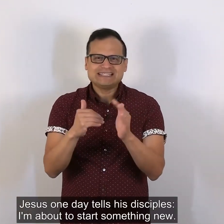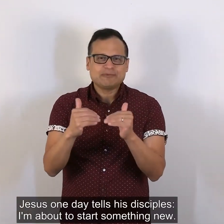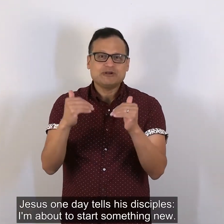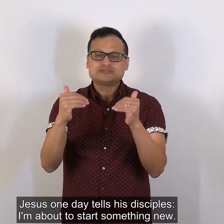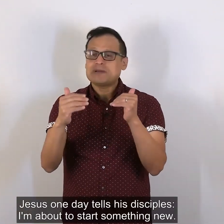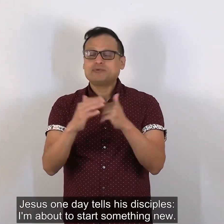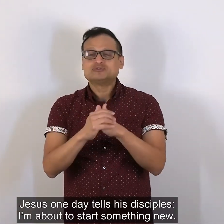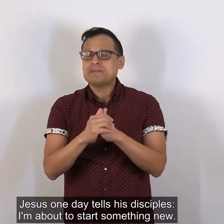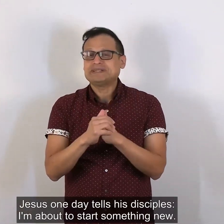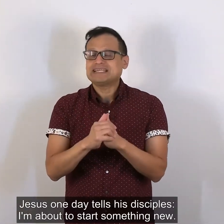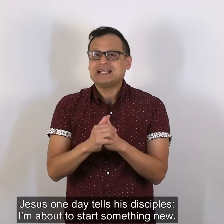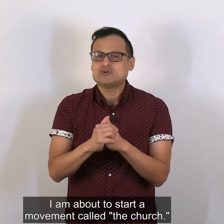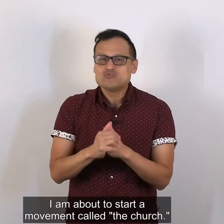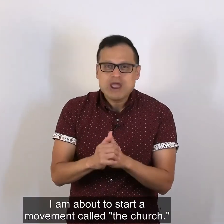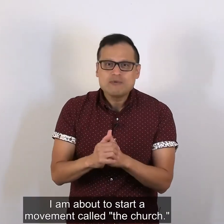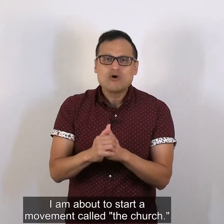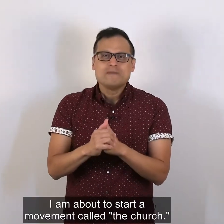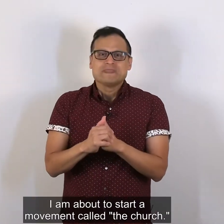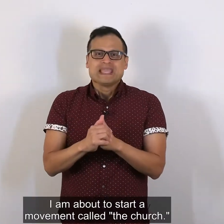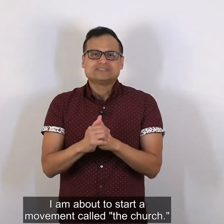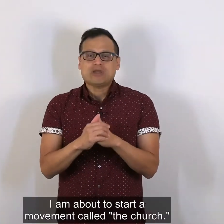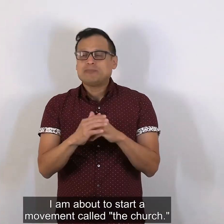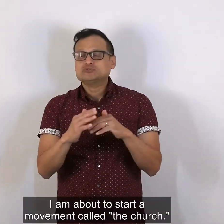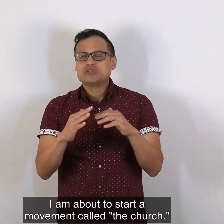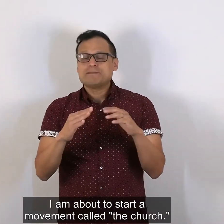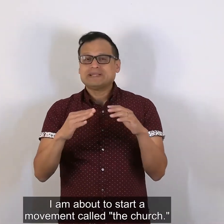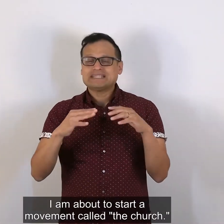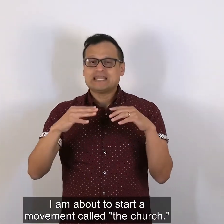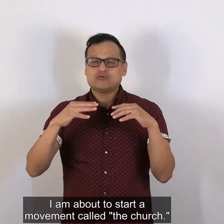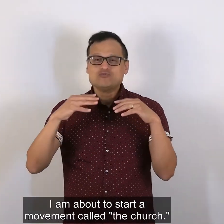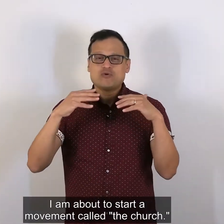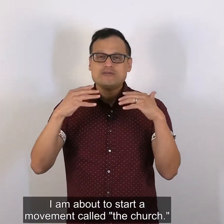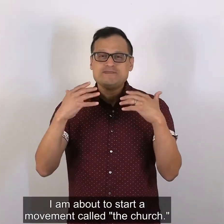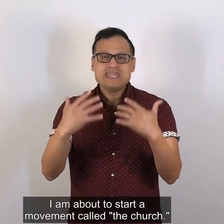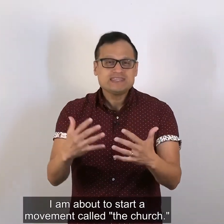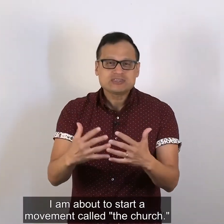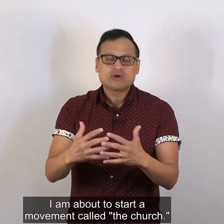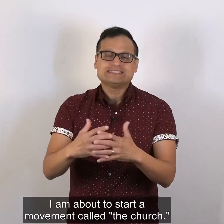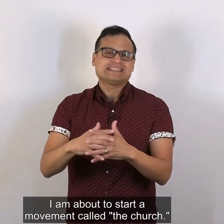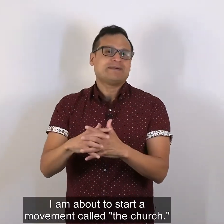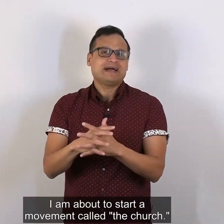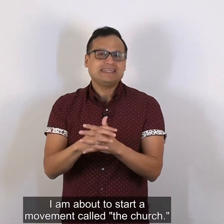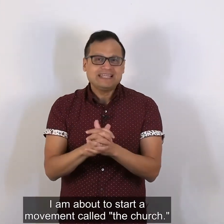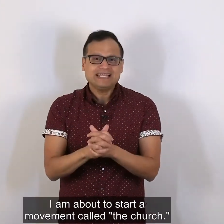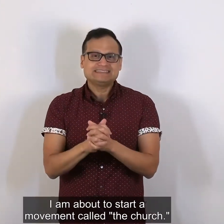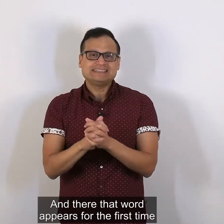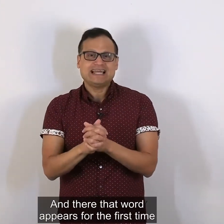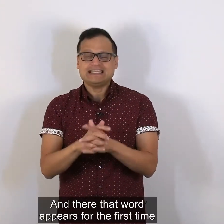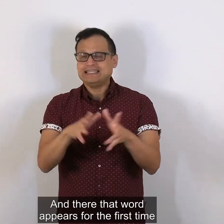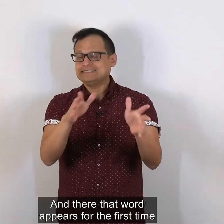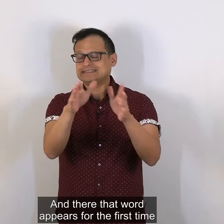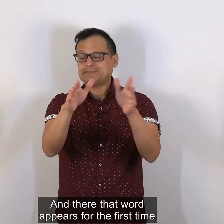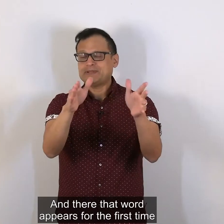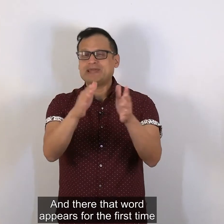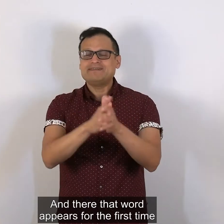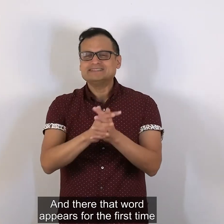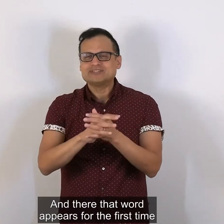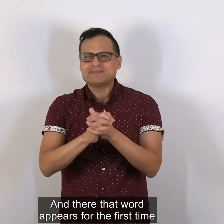bueno, estoy a punto de empezar algo nuevo, estoy a punto de empezar un movimiento que se llama iglesia, y ahí es esa primera vez donde